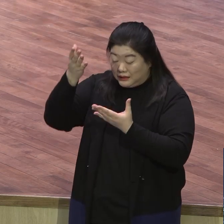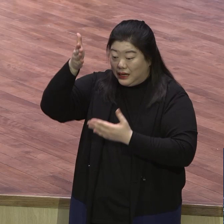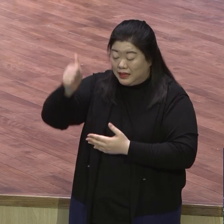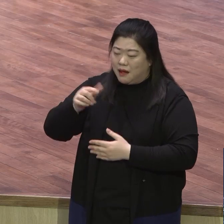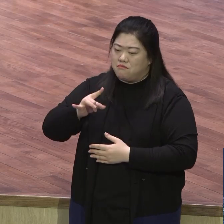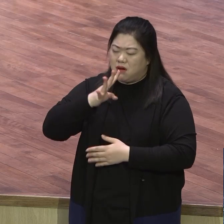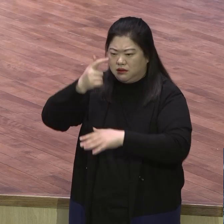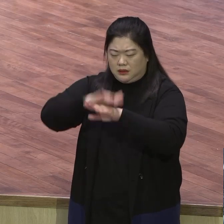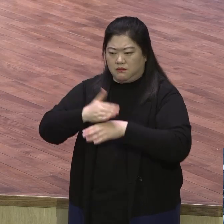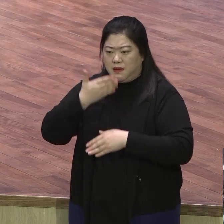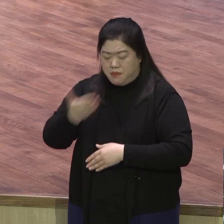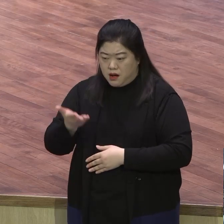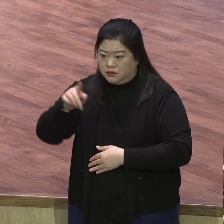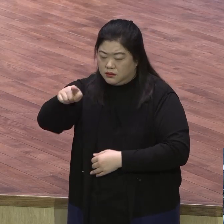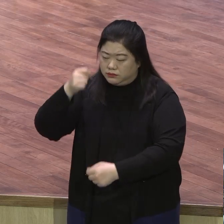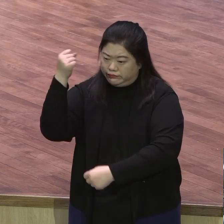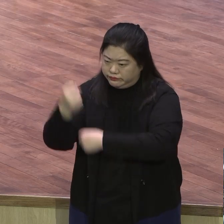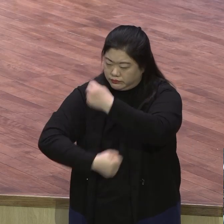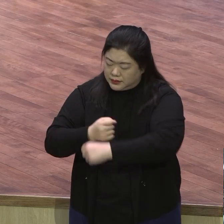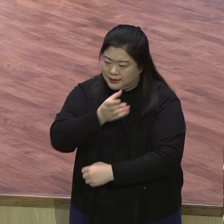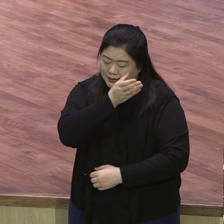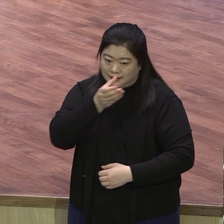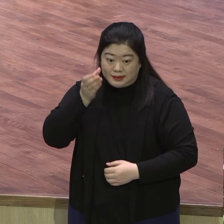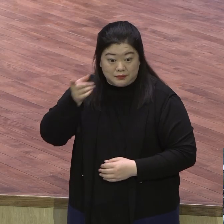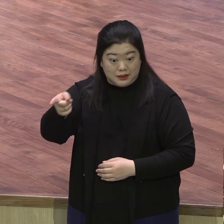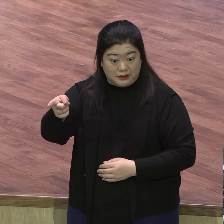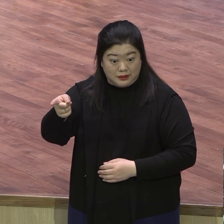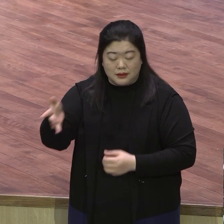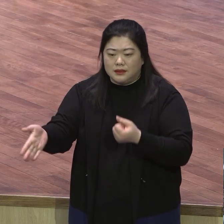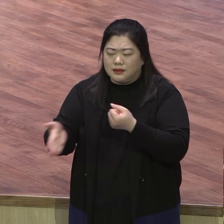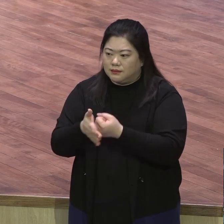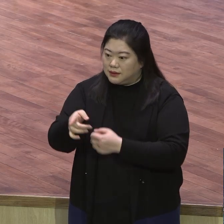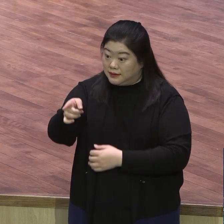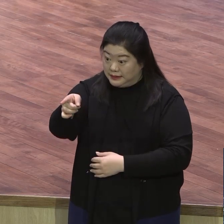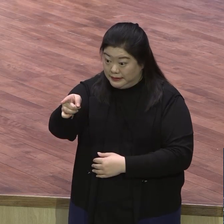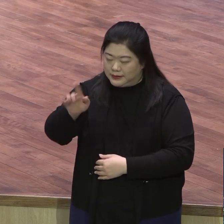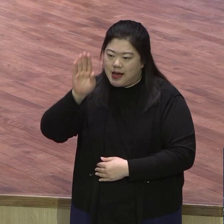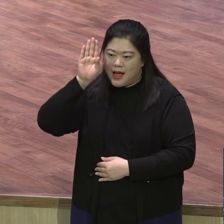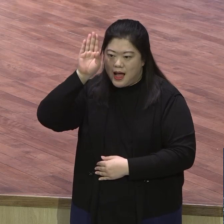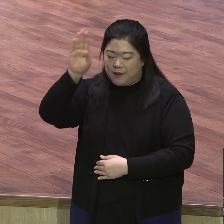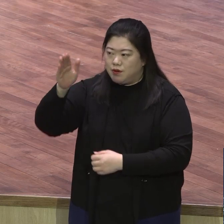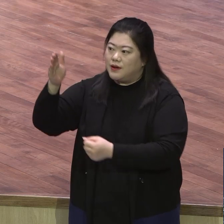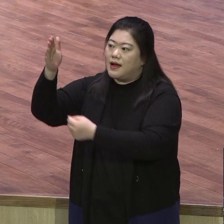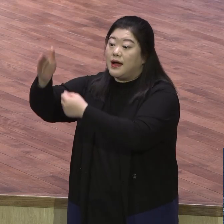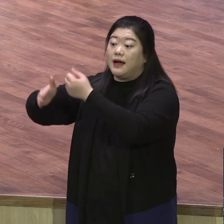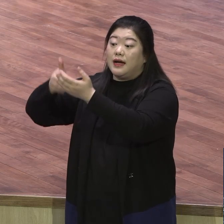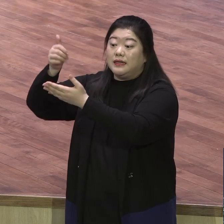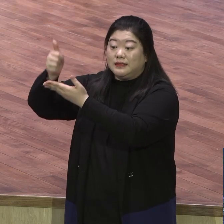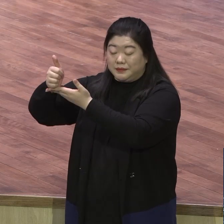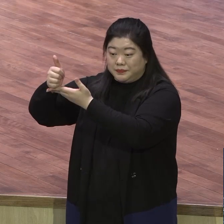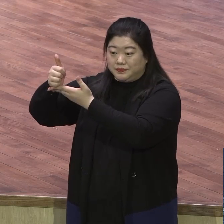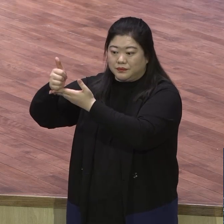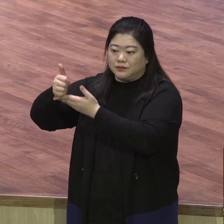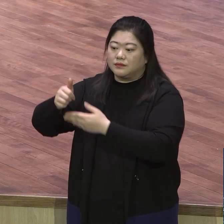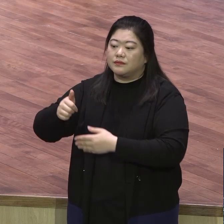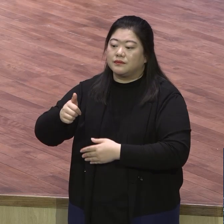행시를 했기 때문에 어리석은 행동을 했기 때문에 하나님께서 자신의 마음의